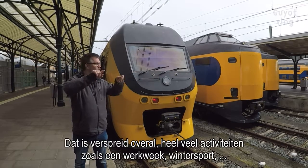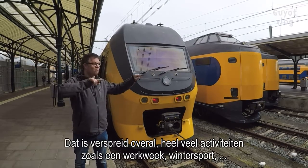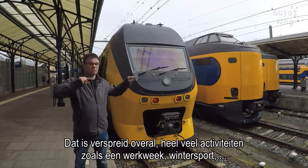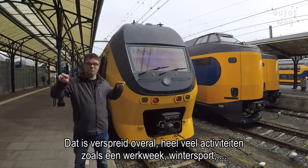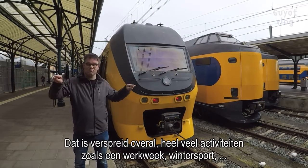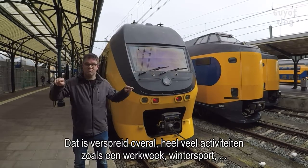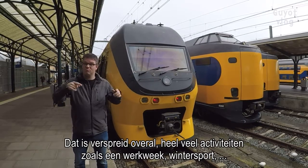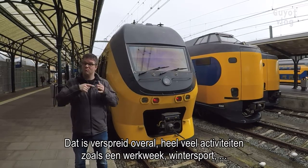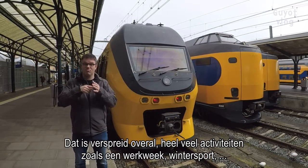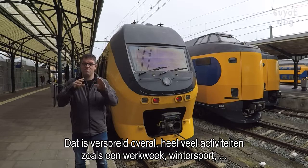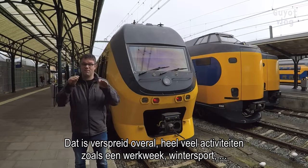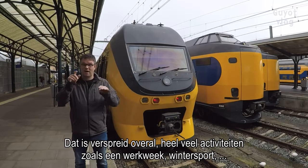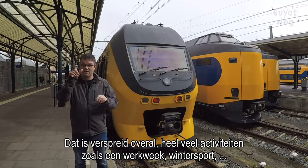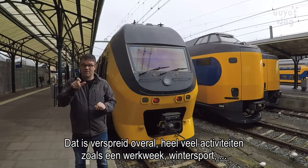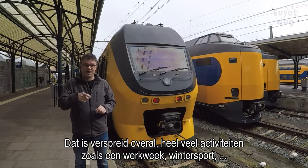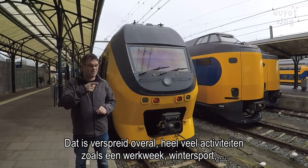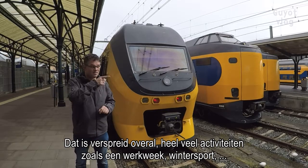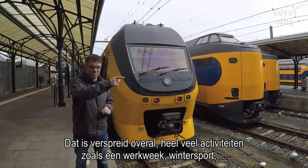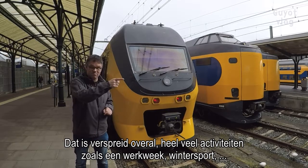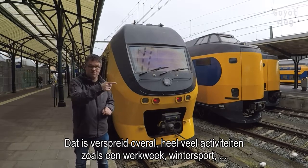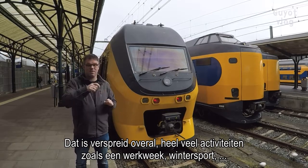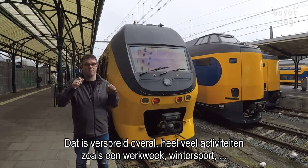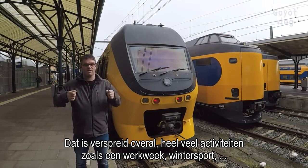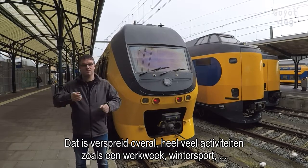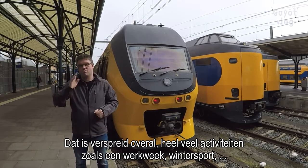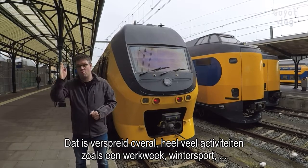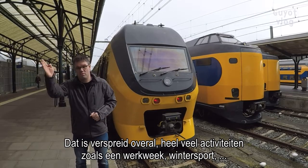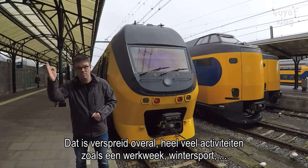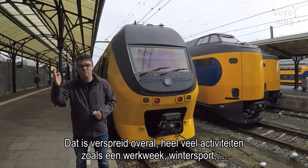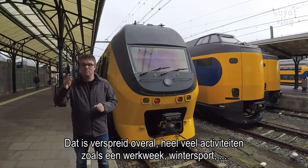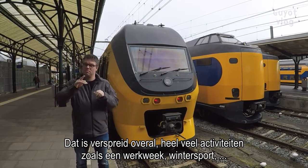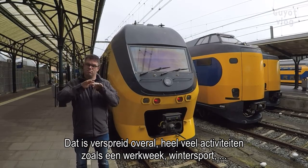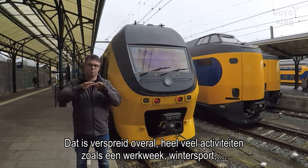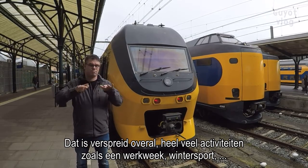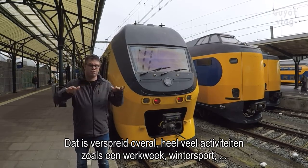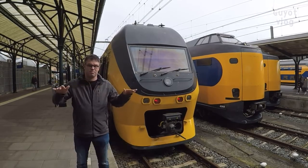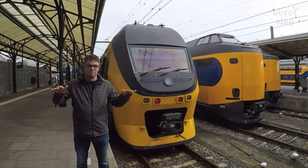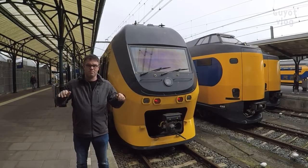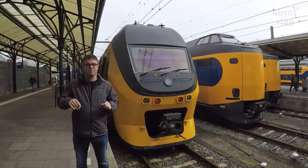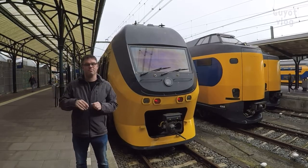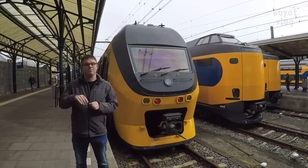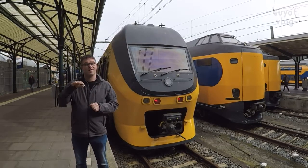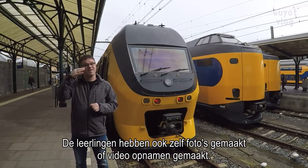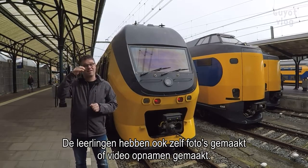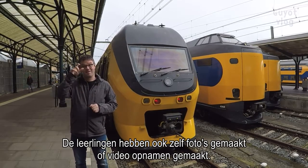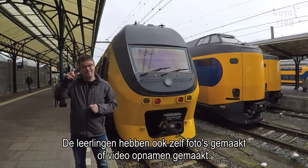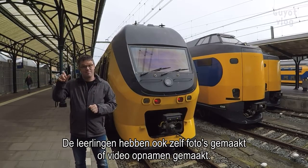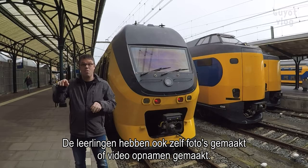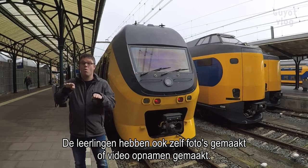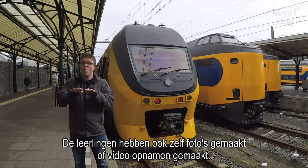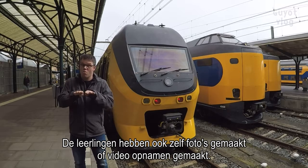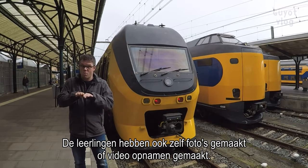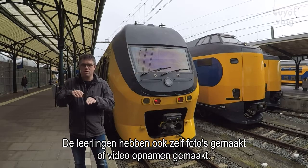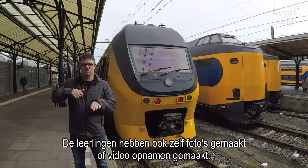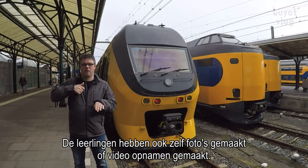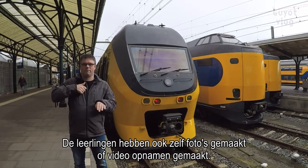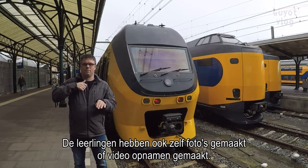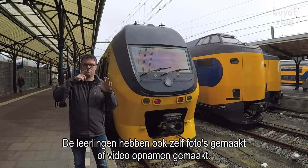verspreid overal, heel veel activiteiten zoals een werkweek, wintersport. De leerlingen hebben ook zelf